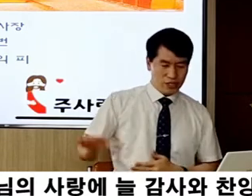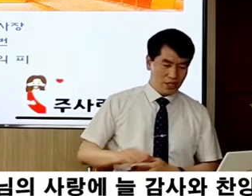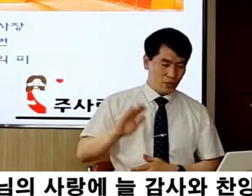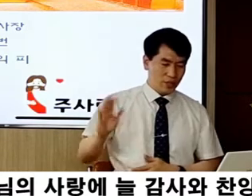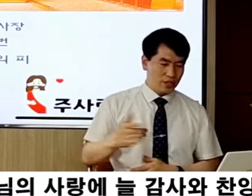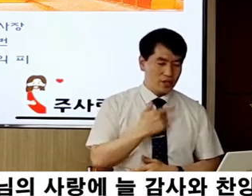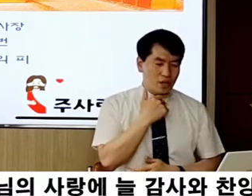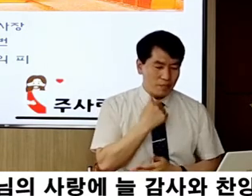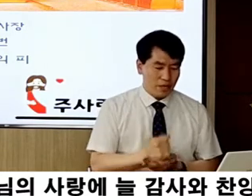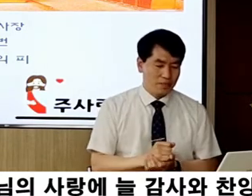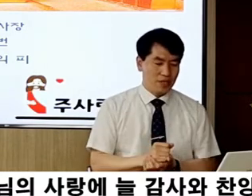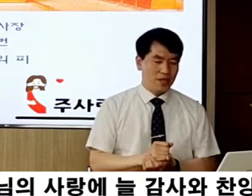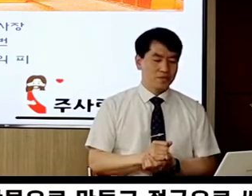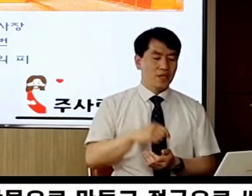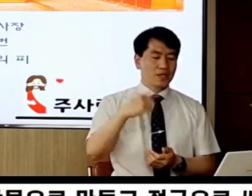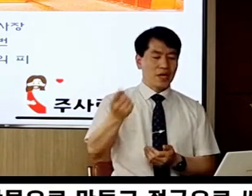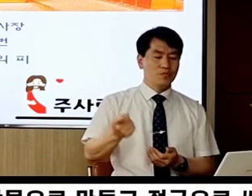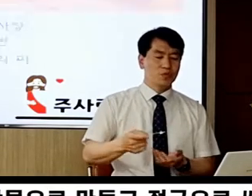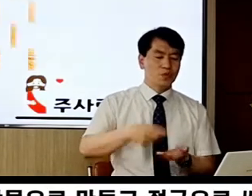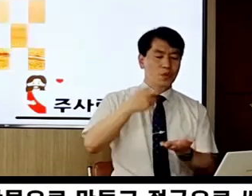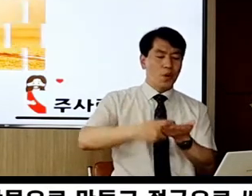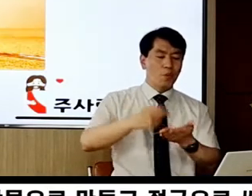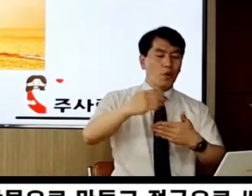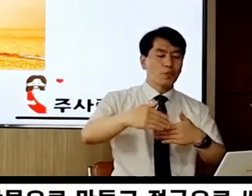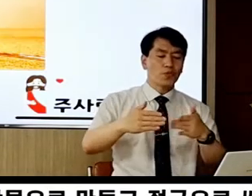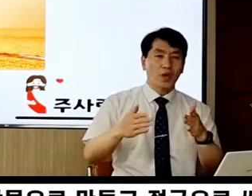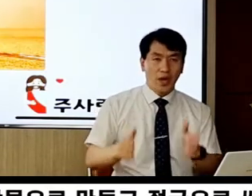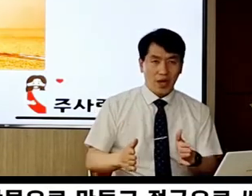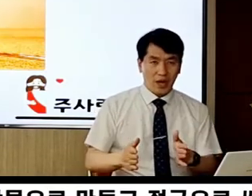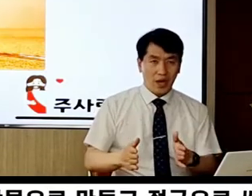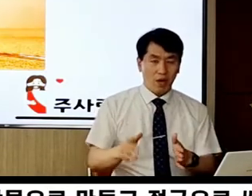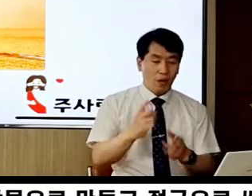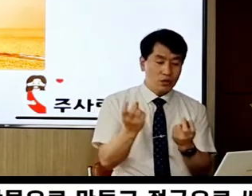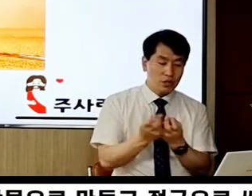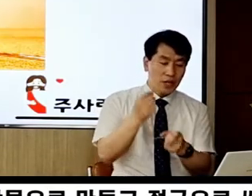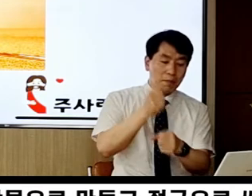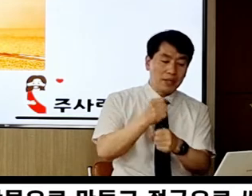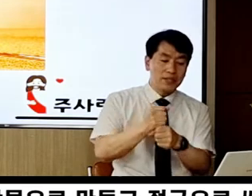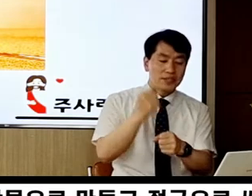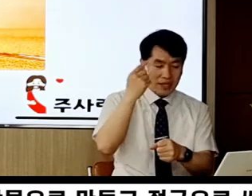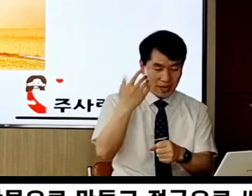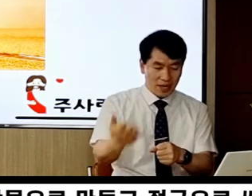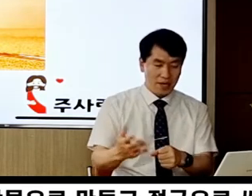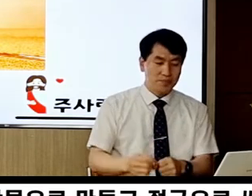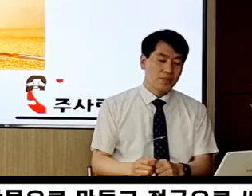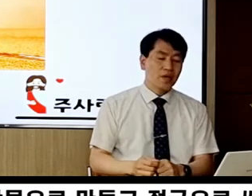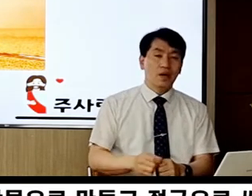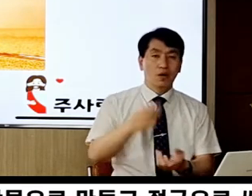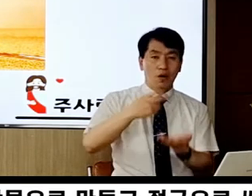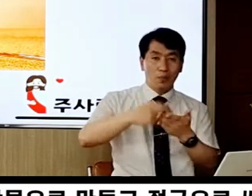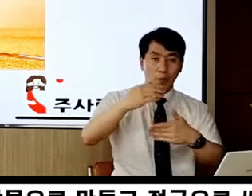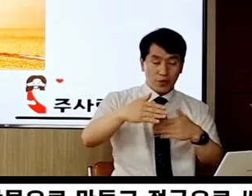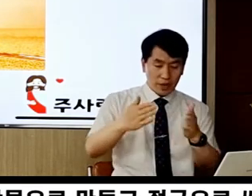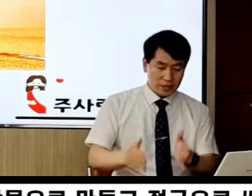우리가 되기를 바랍니다. 다음으로 법궤 어떻게 만드는가?